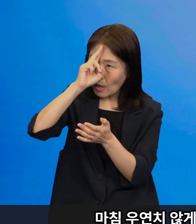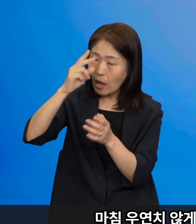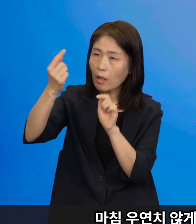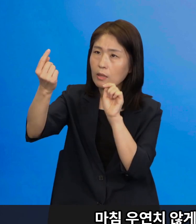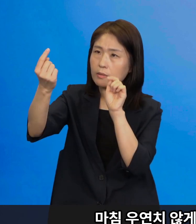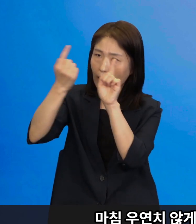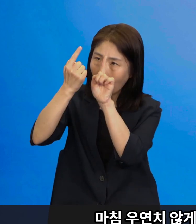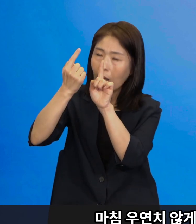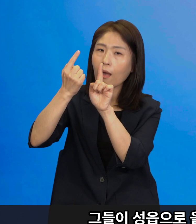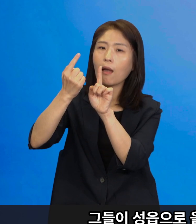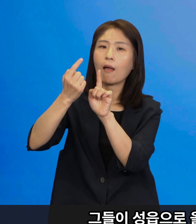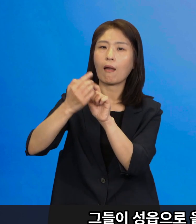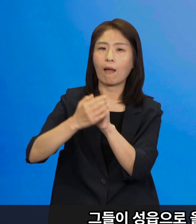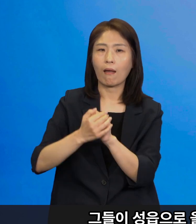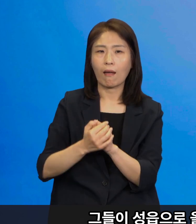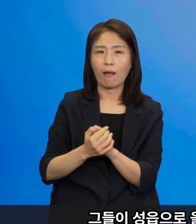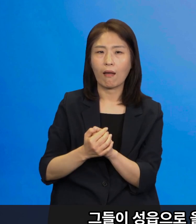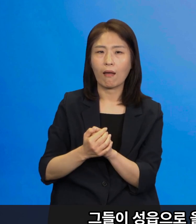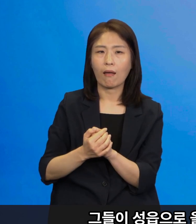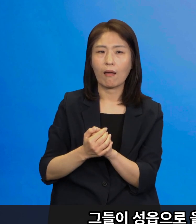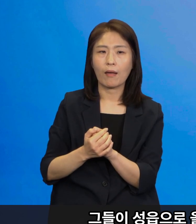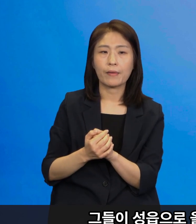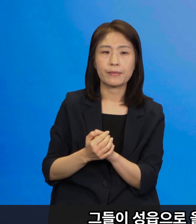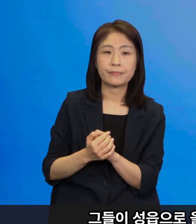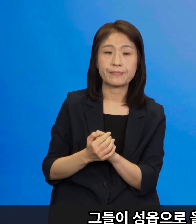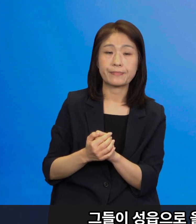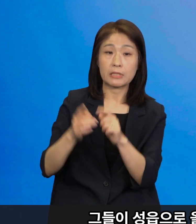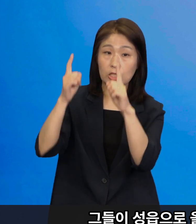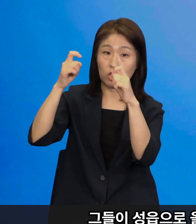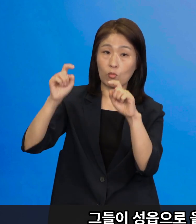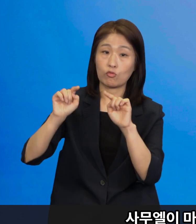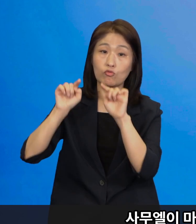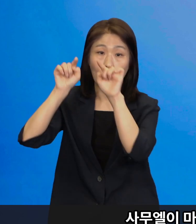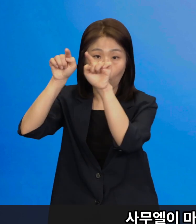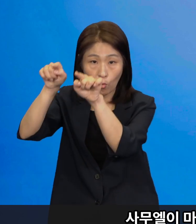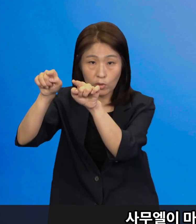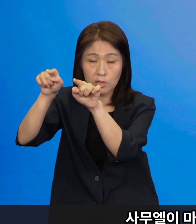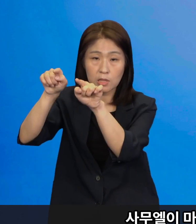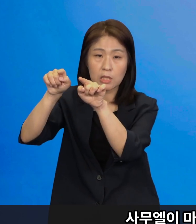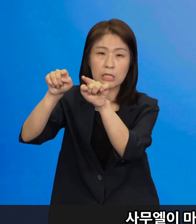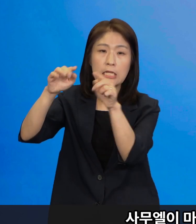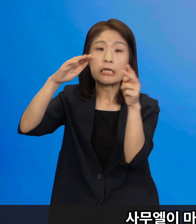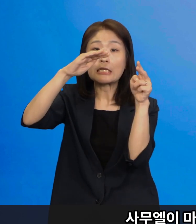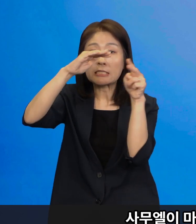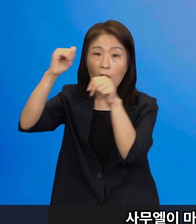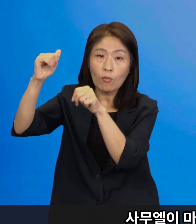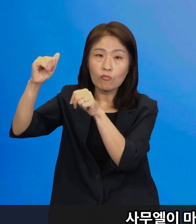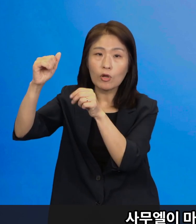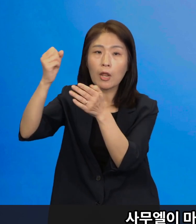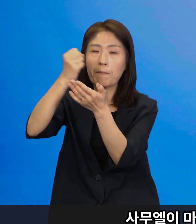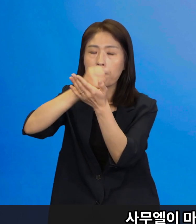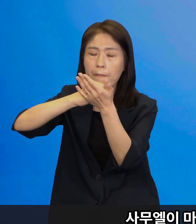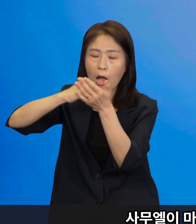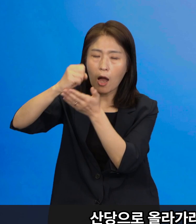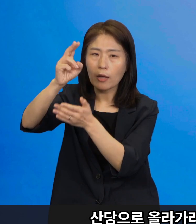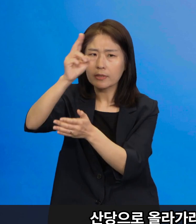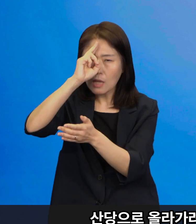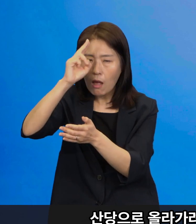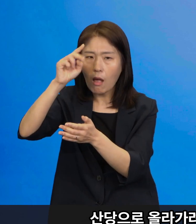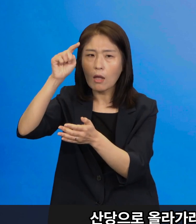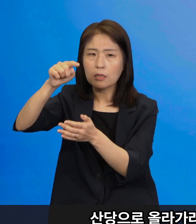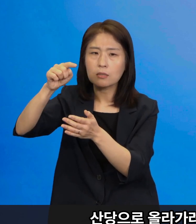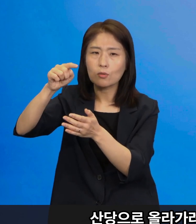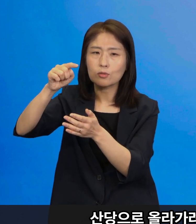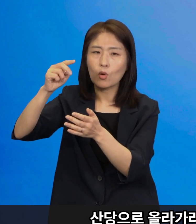사무엘이 나오게 됩니다. 그들이 성읍으로 올라가 성읍 안으로 들어가 보니 사무엘이 마침 타이밍이 기가 막히죠.